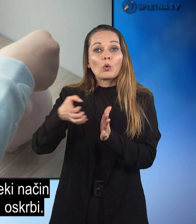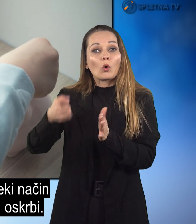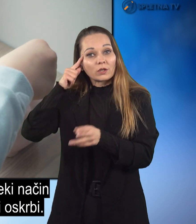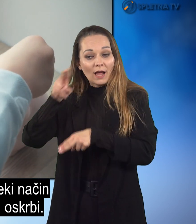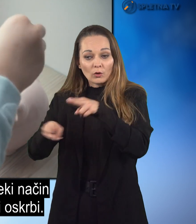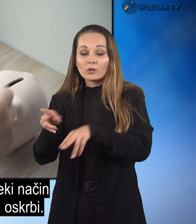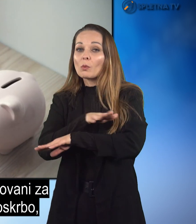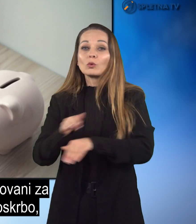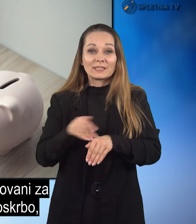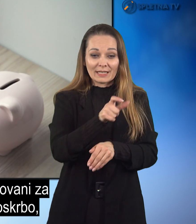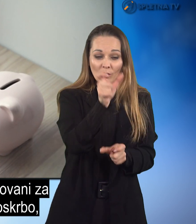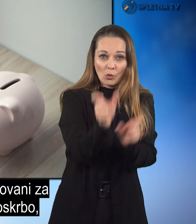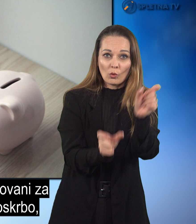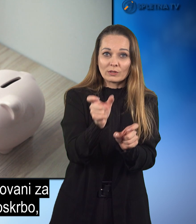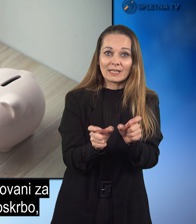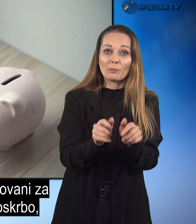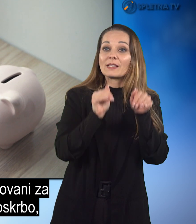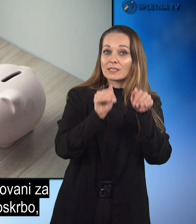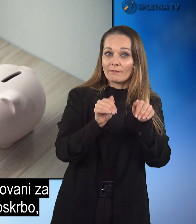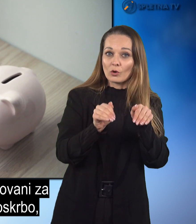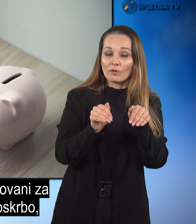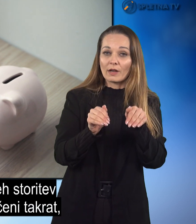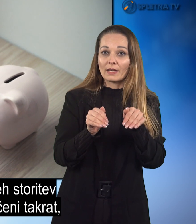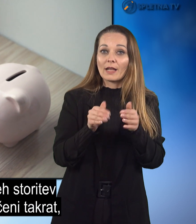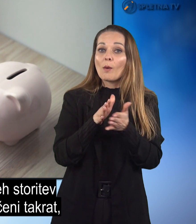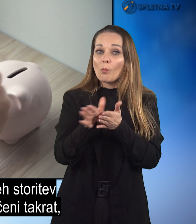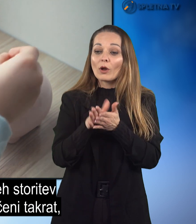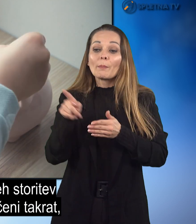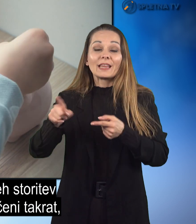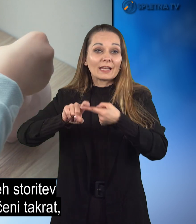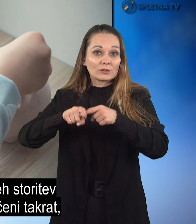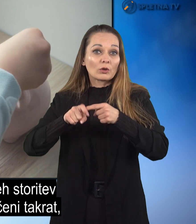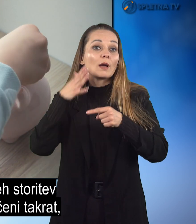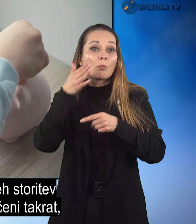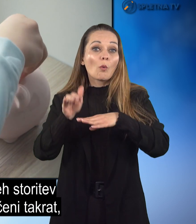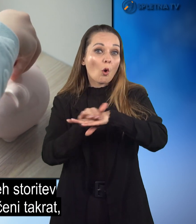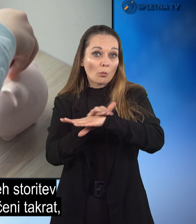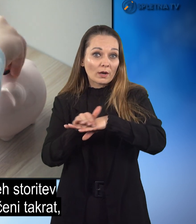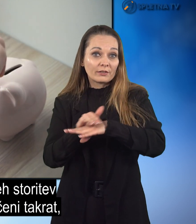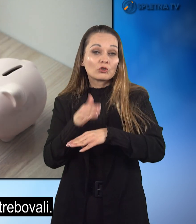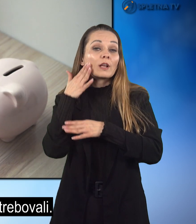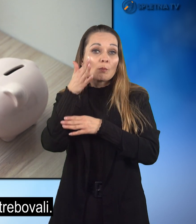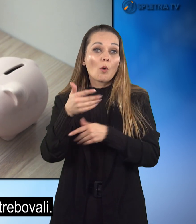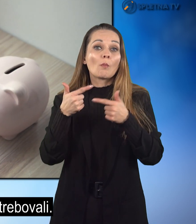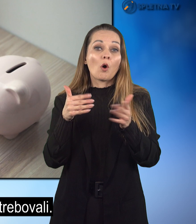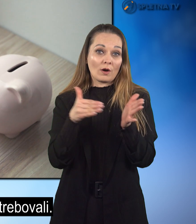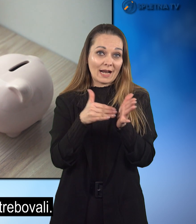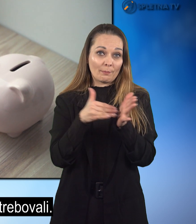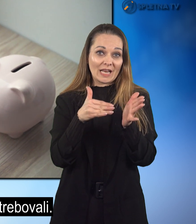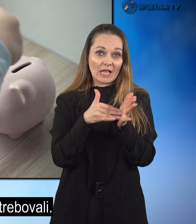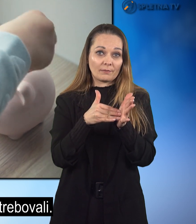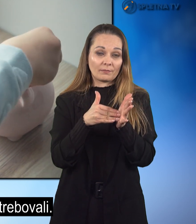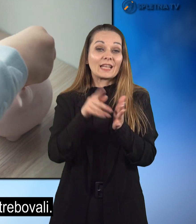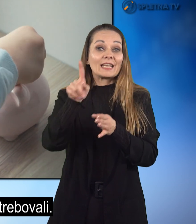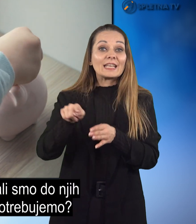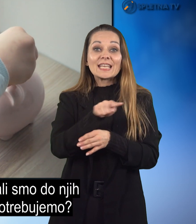dolgotrajni oskrbi. Vsi smo zavarovani za dolgotrajno oskrbo, do koriščenja teh storitev pa bomo upravičeni takrat, ko jih bomo